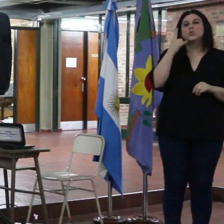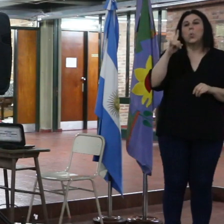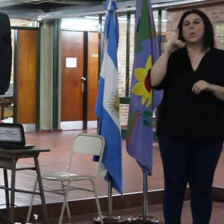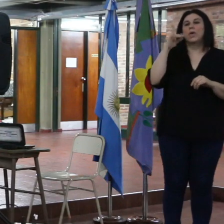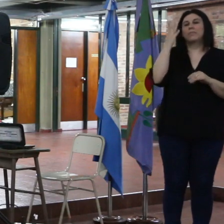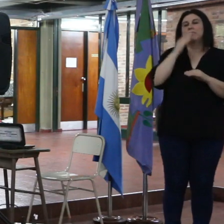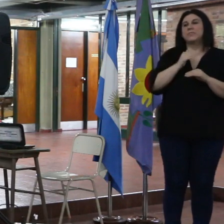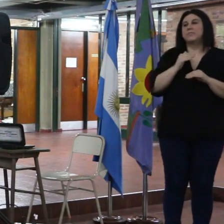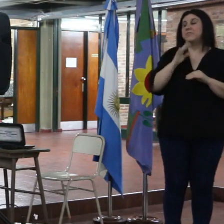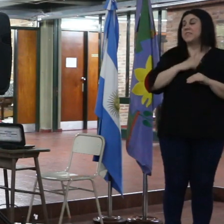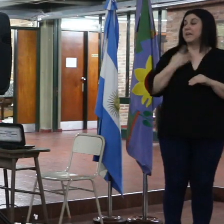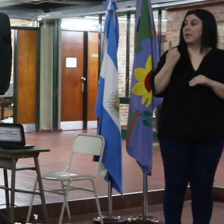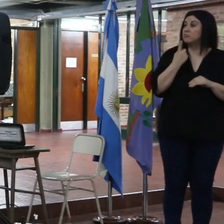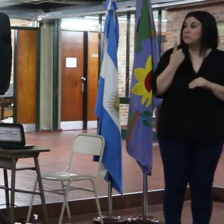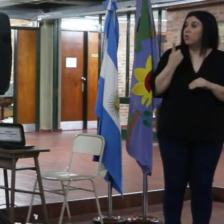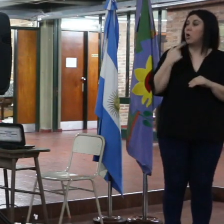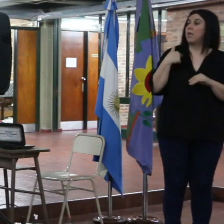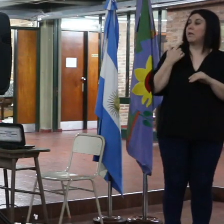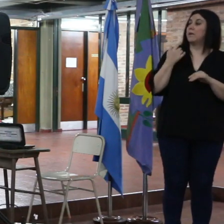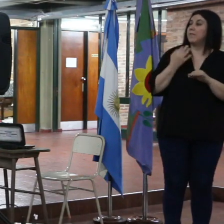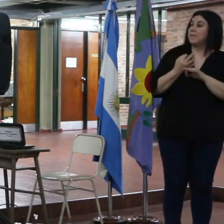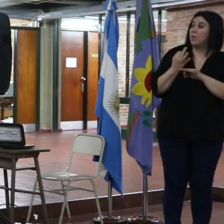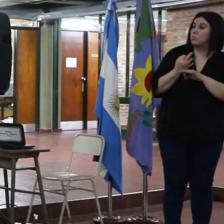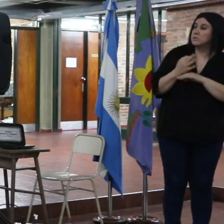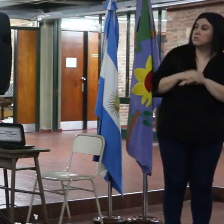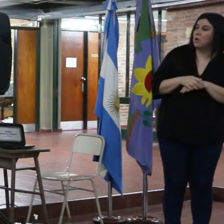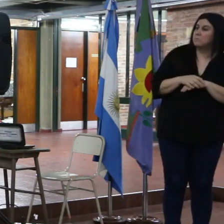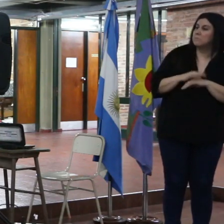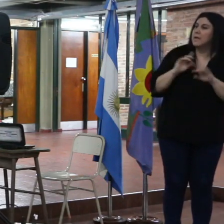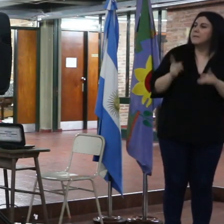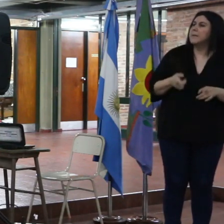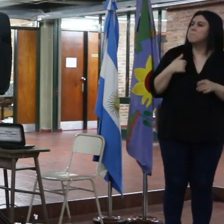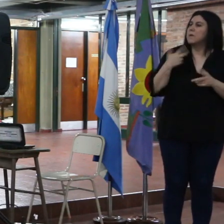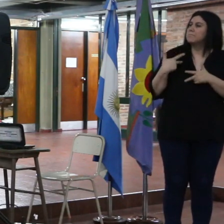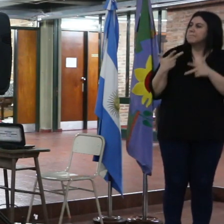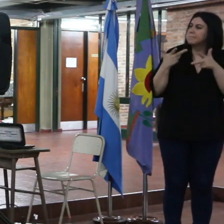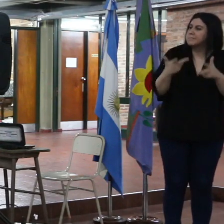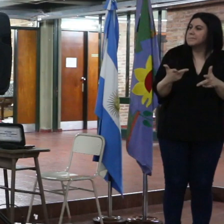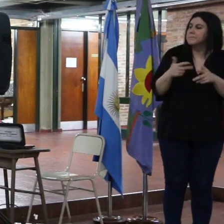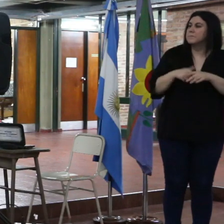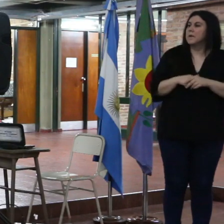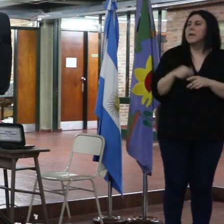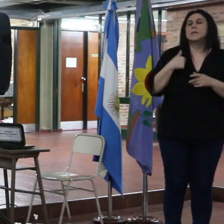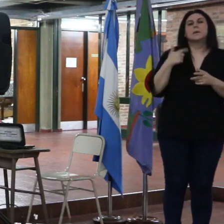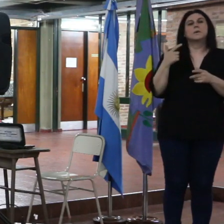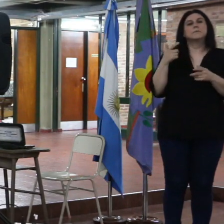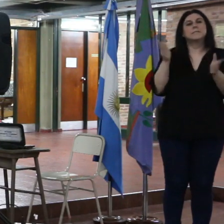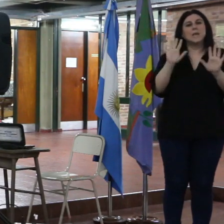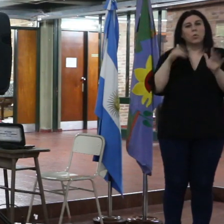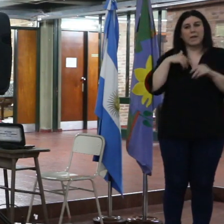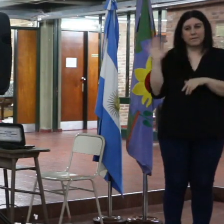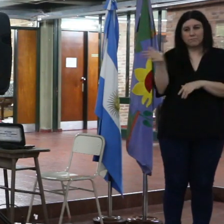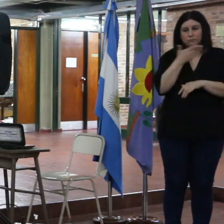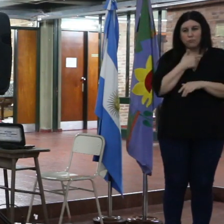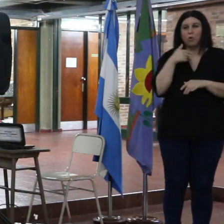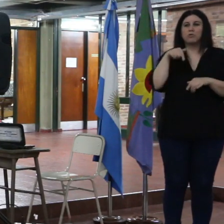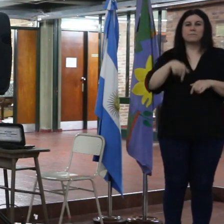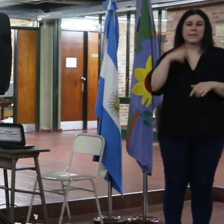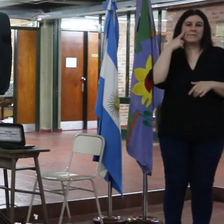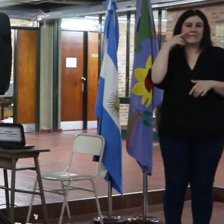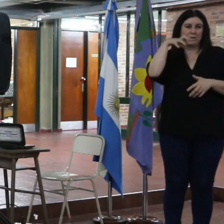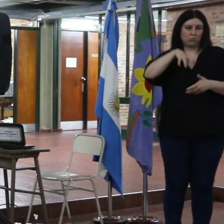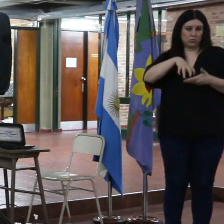inicial, y ya también manifestar que están presentes y extenderles el saludo de todo este instituto y de esta comunidad.